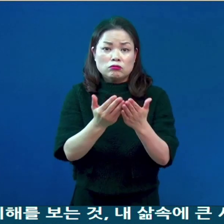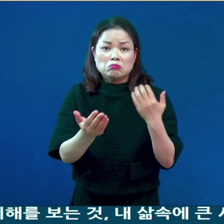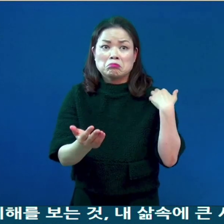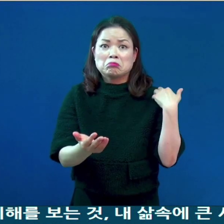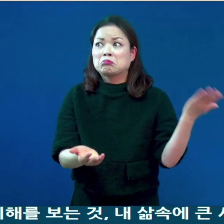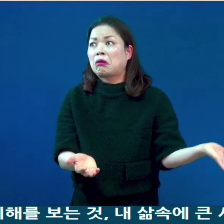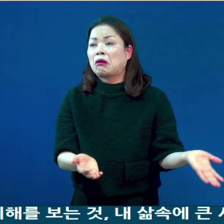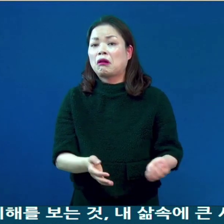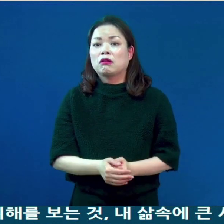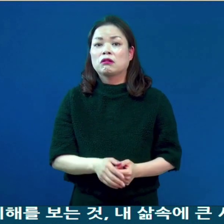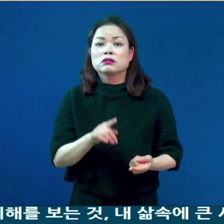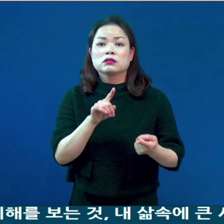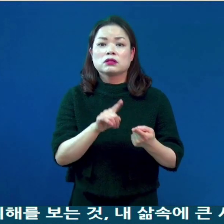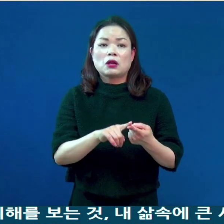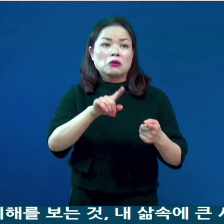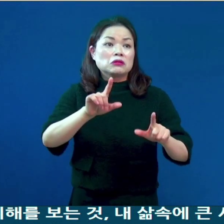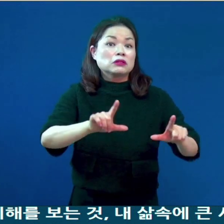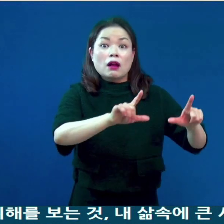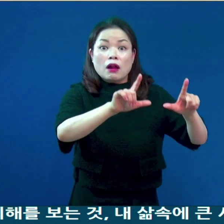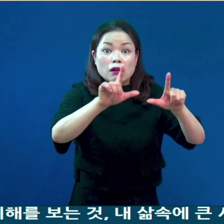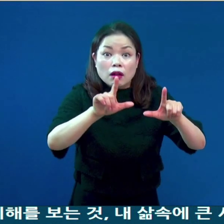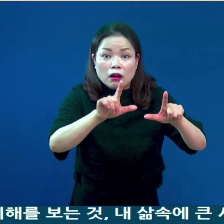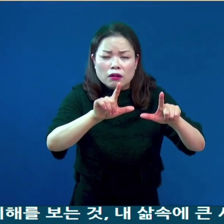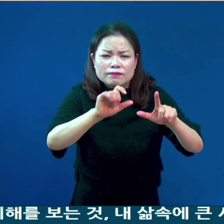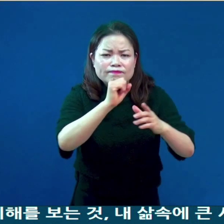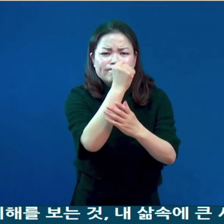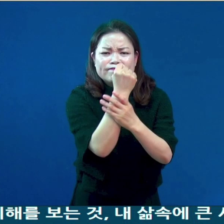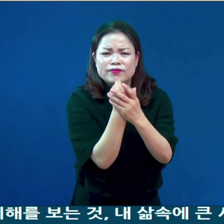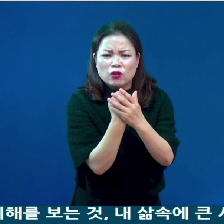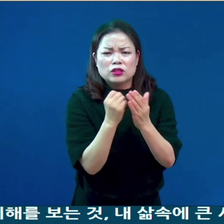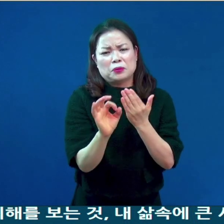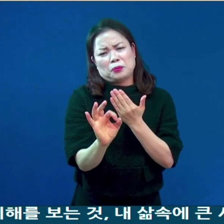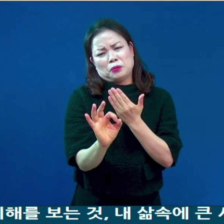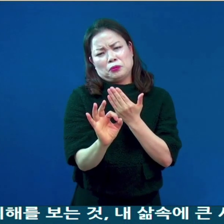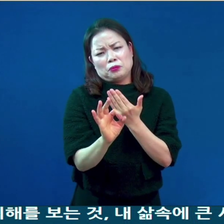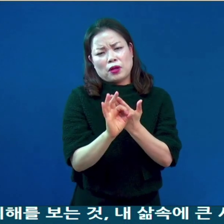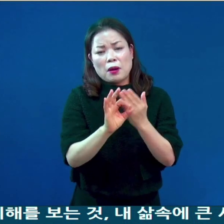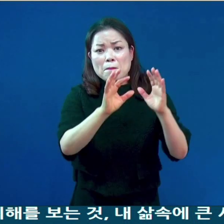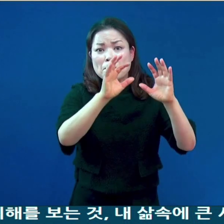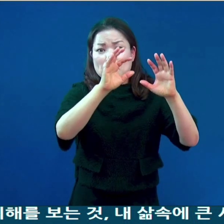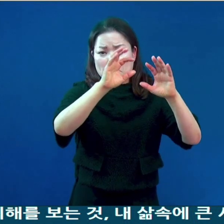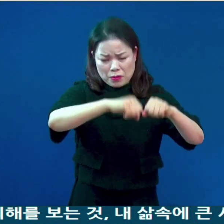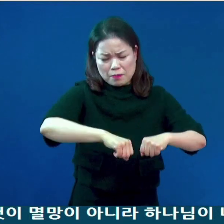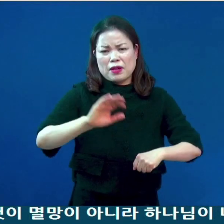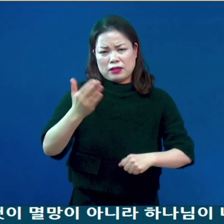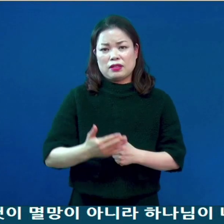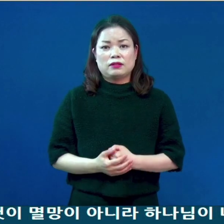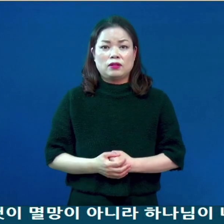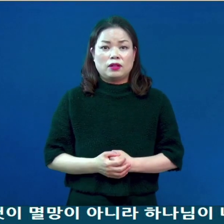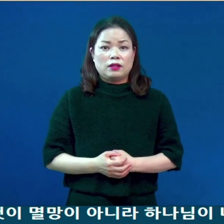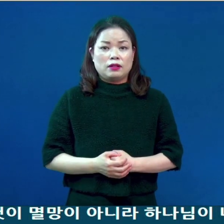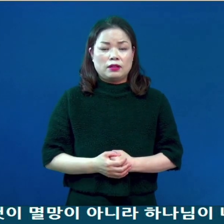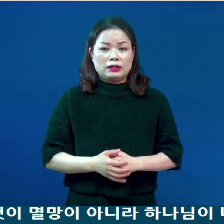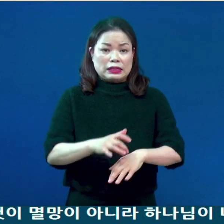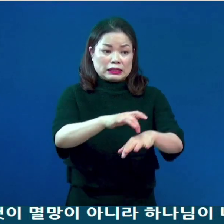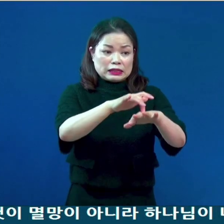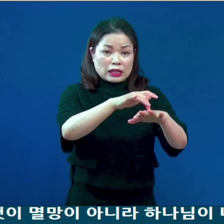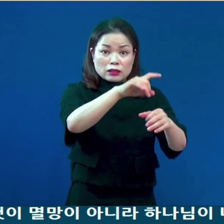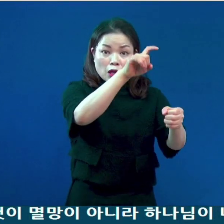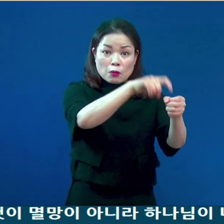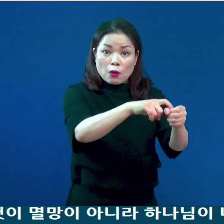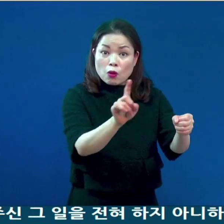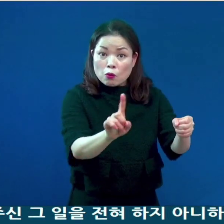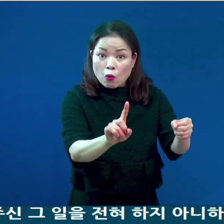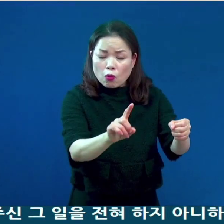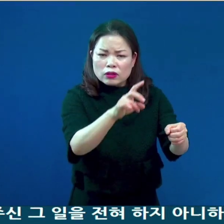아니하고 그대로 살다가 썩어지면 그것이 멸망인 것이죠. 사탄의 중요한 목적이